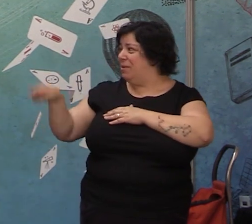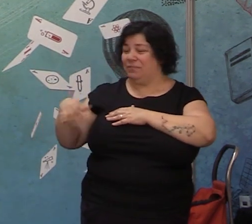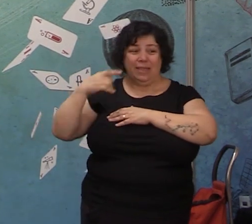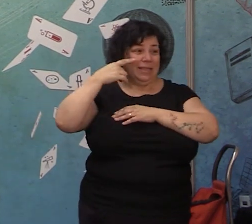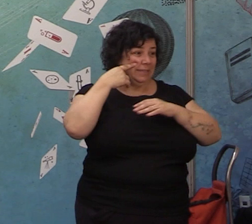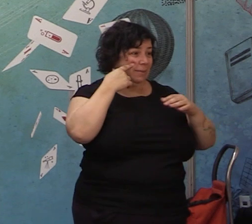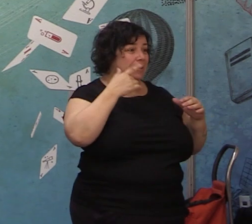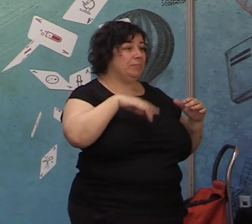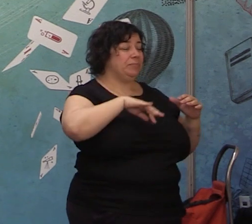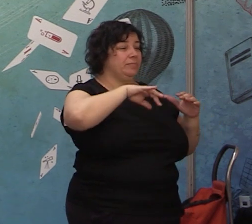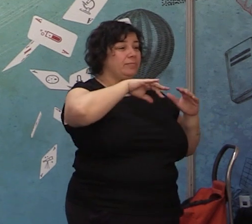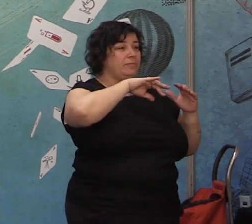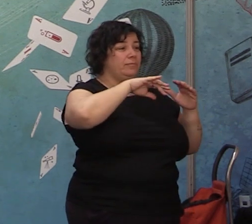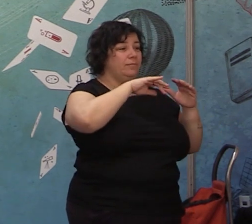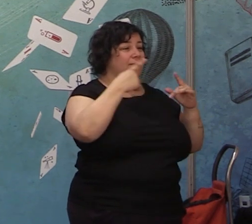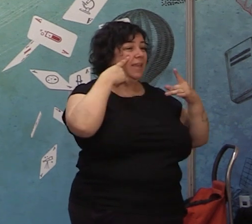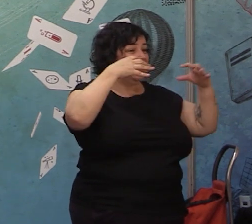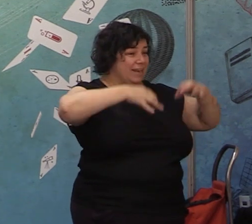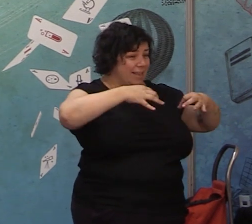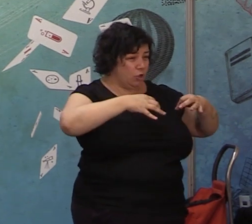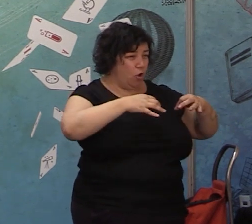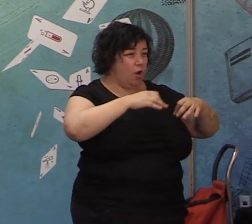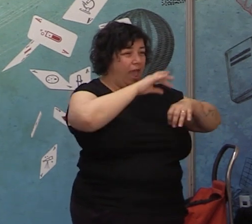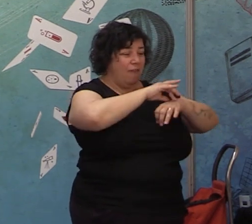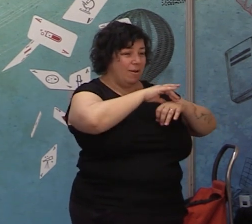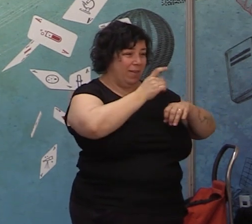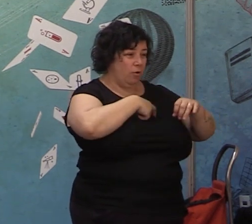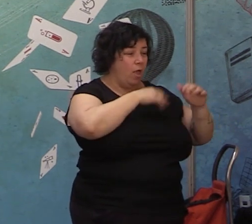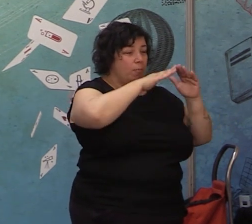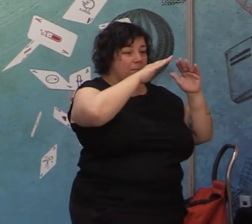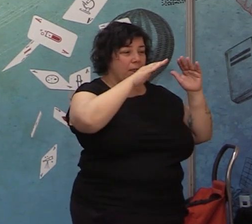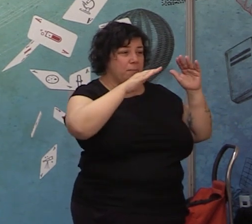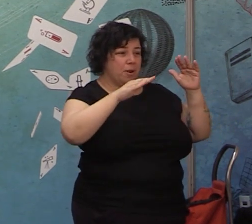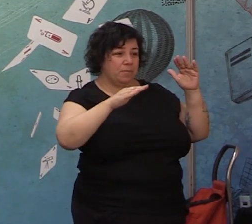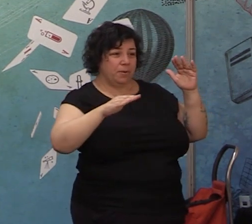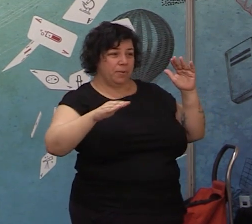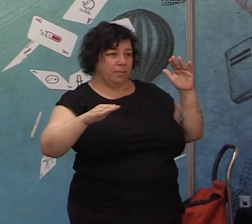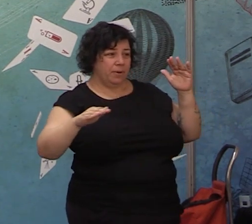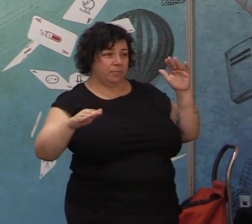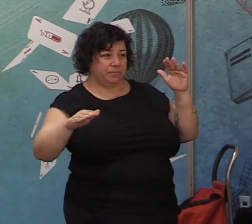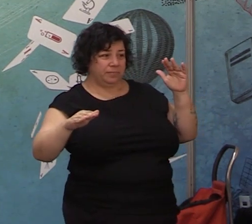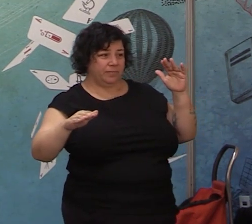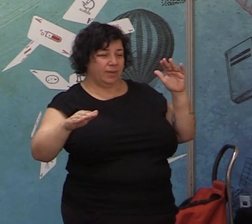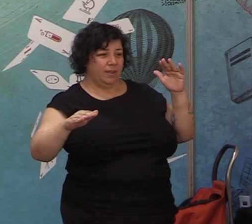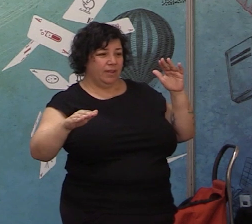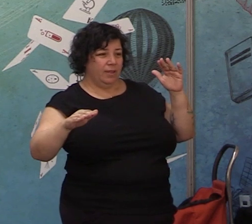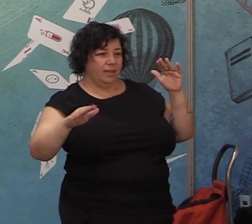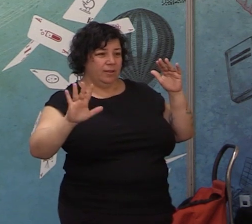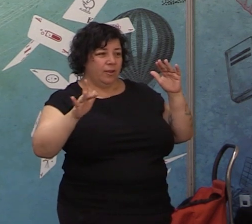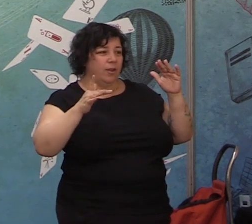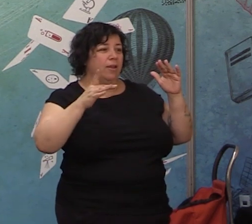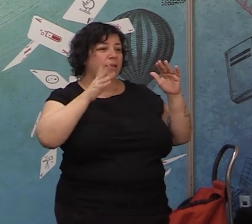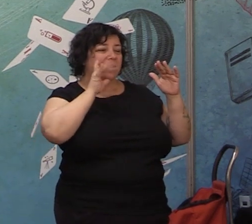cómo va disminuyendo el riesgo de enfermedad cardiovascular, de